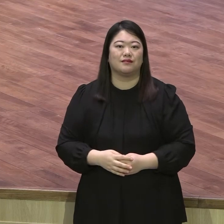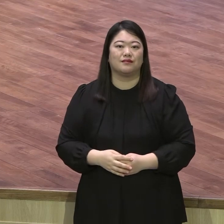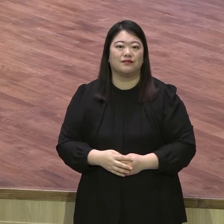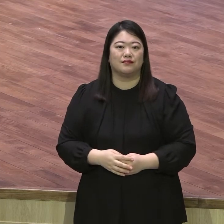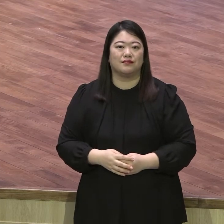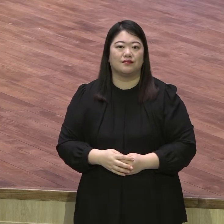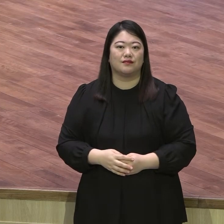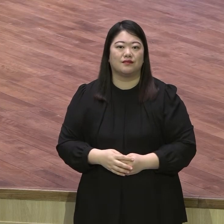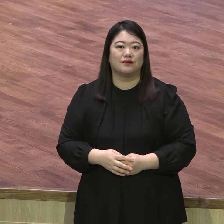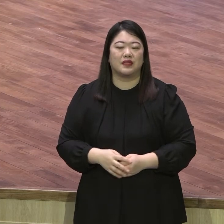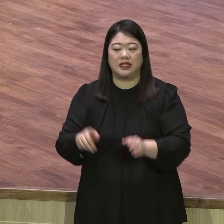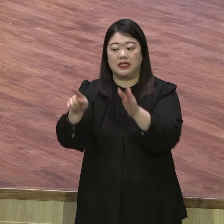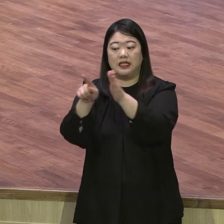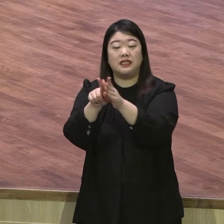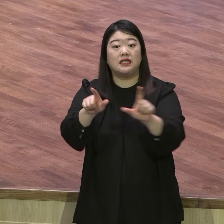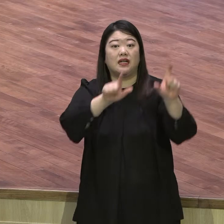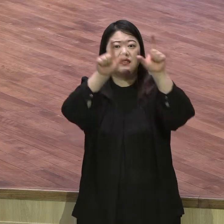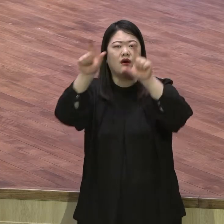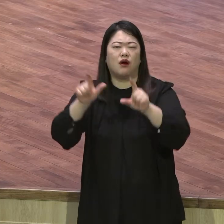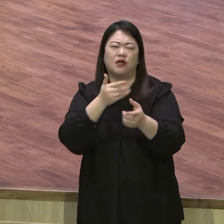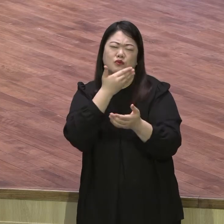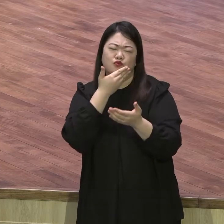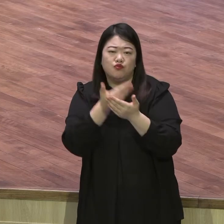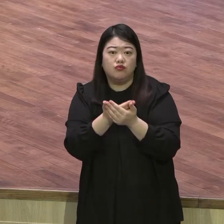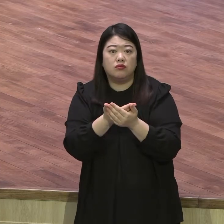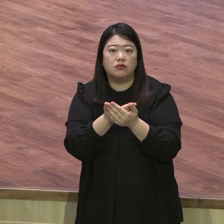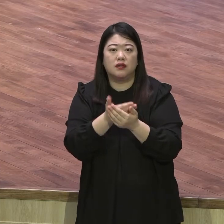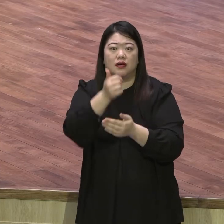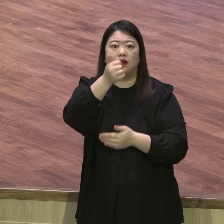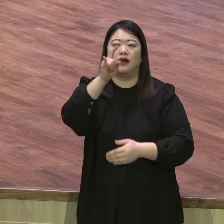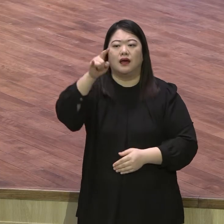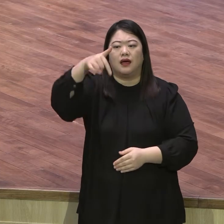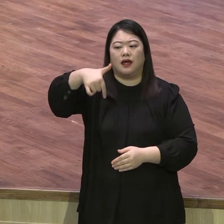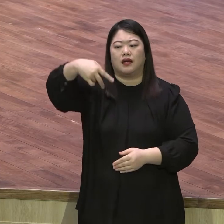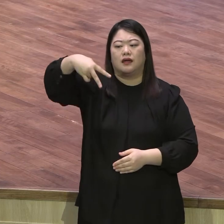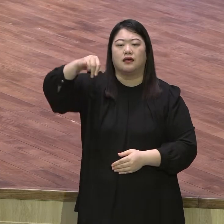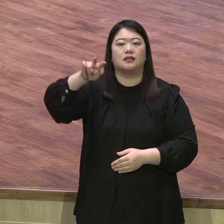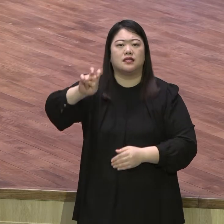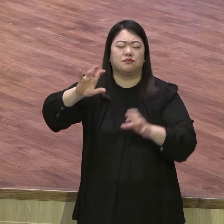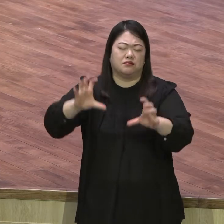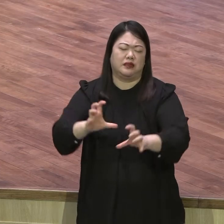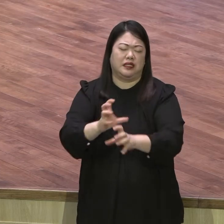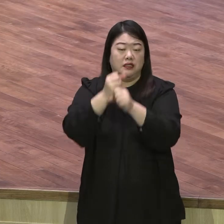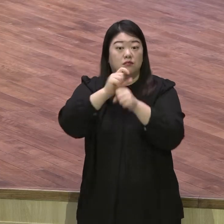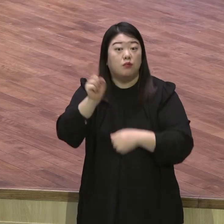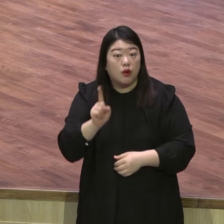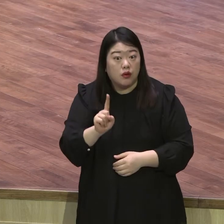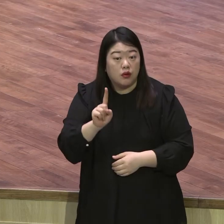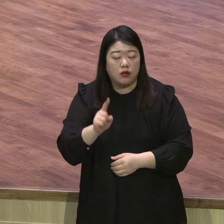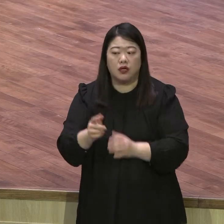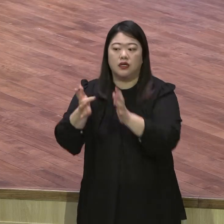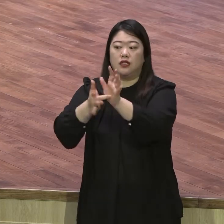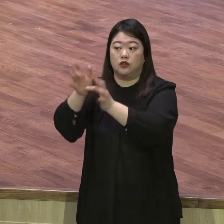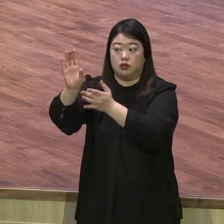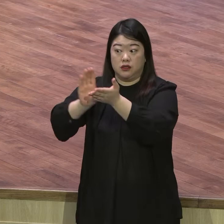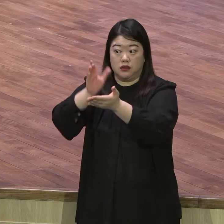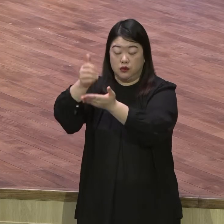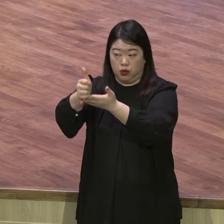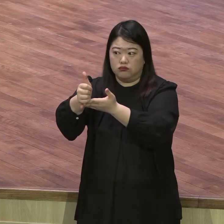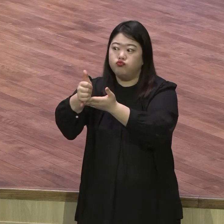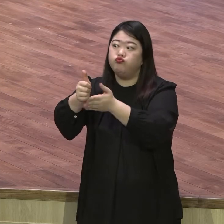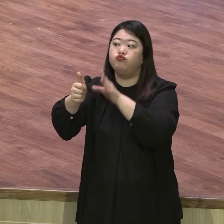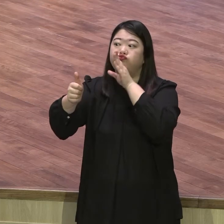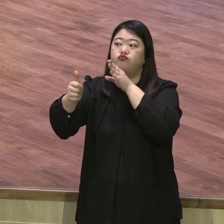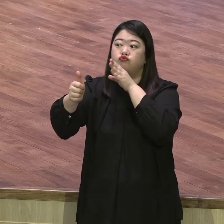신앙생활의 핵심이 이겁니다. 신앙생활의 핵심이 뭡니까? 예수 그리스도를 누리는 거예요. 복음을 누리는